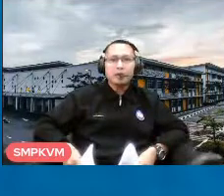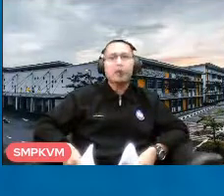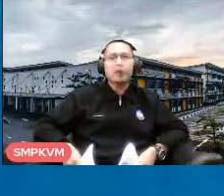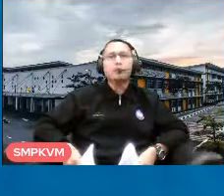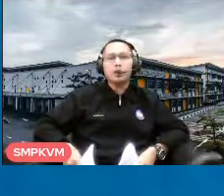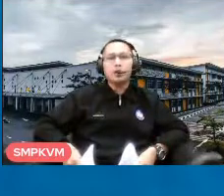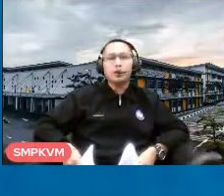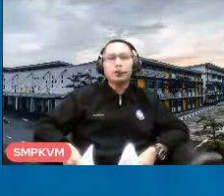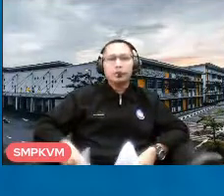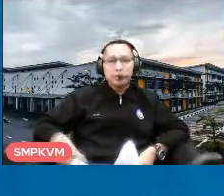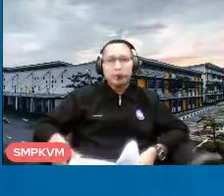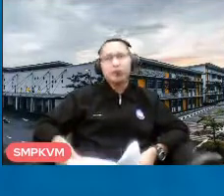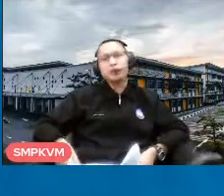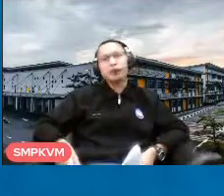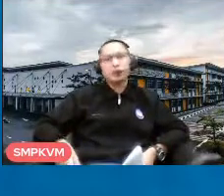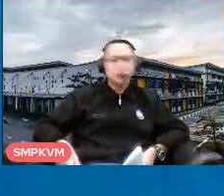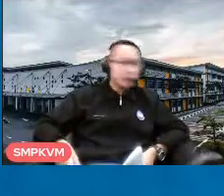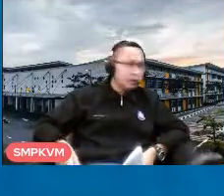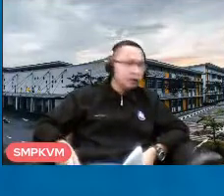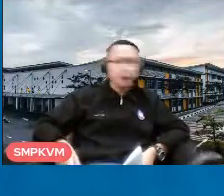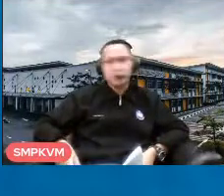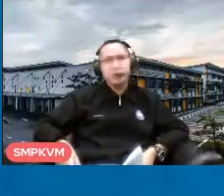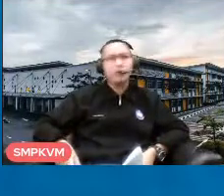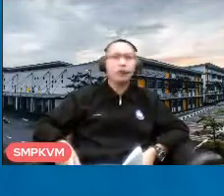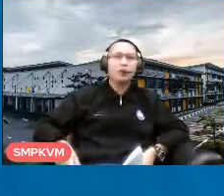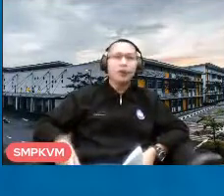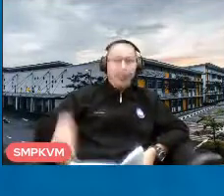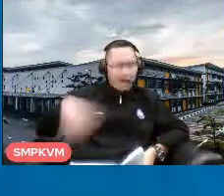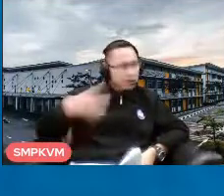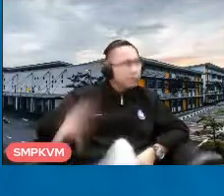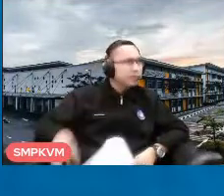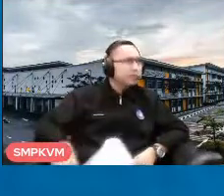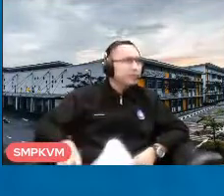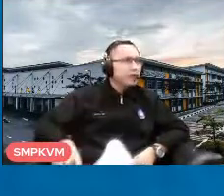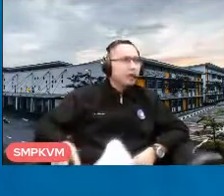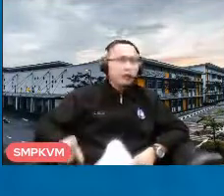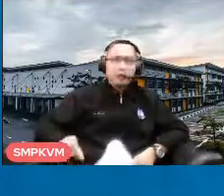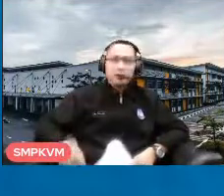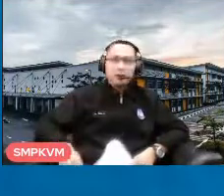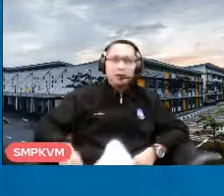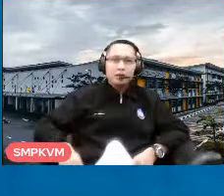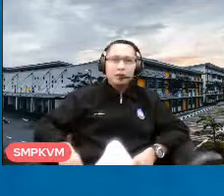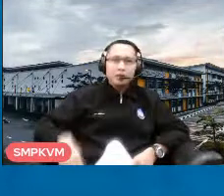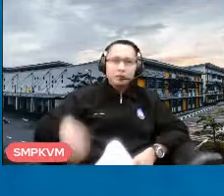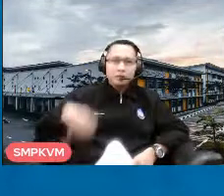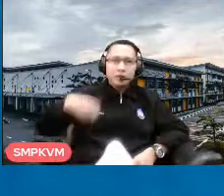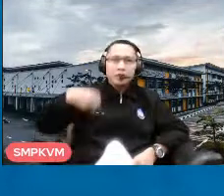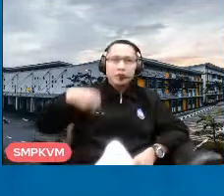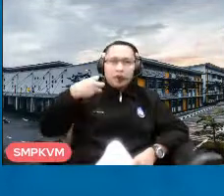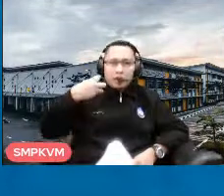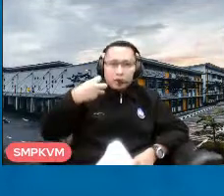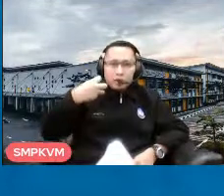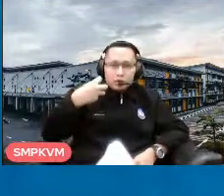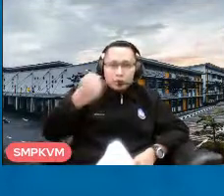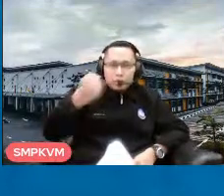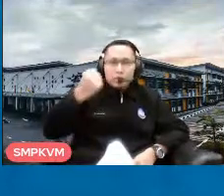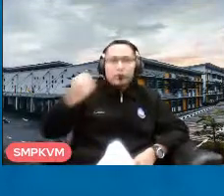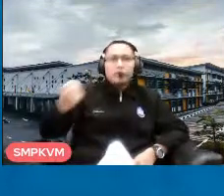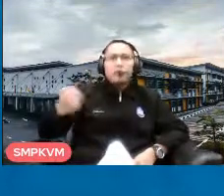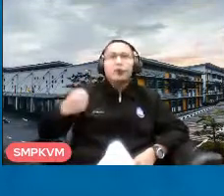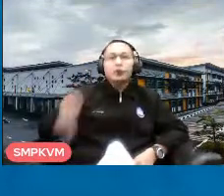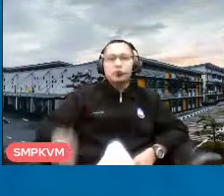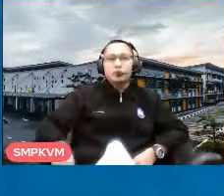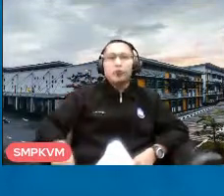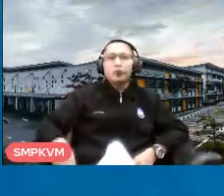alam oleh patung diuji aku sayur sakit Buruk apa Allah ataupun Eh kamu di suruh